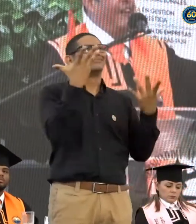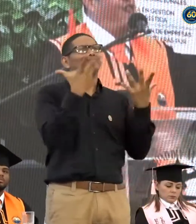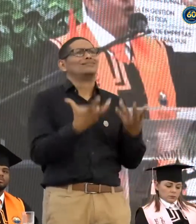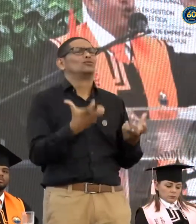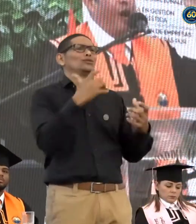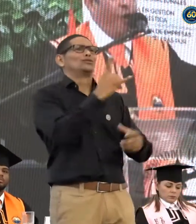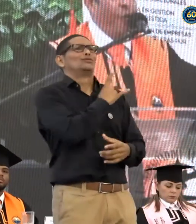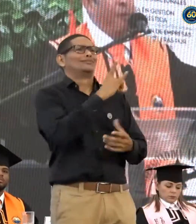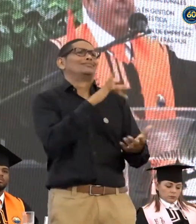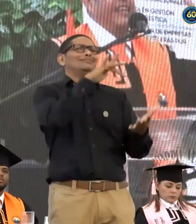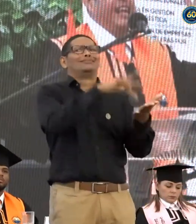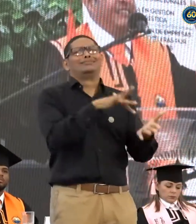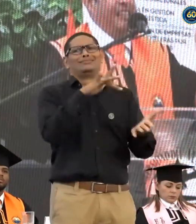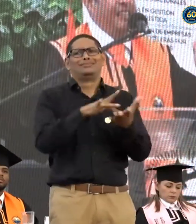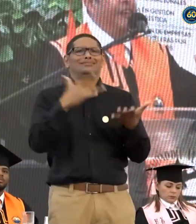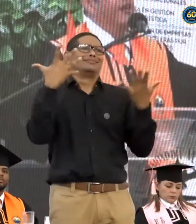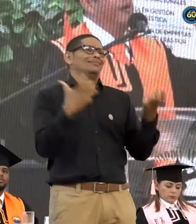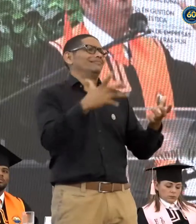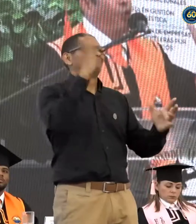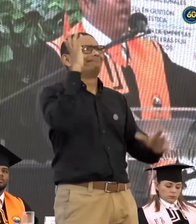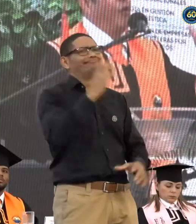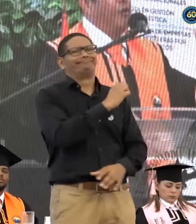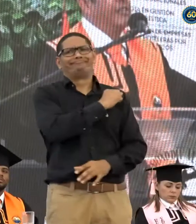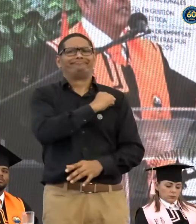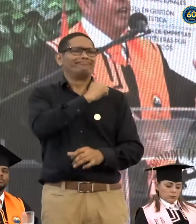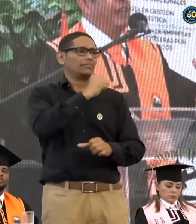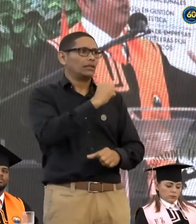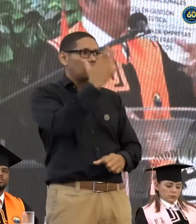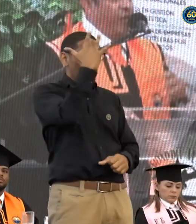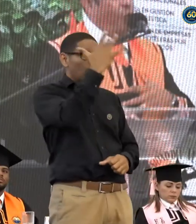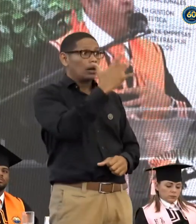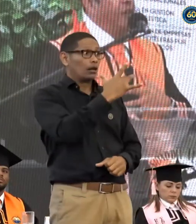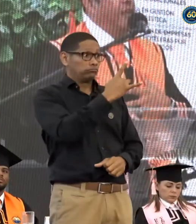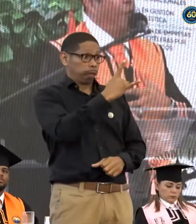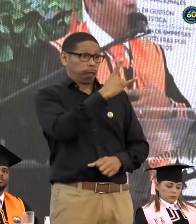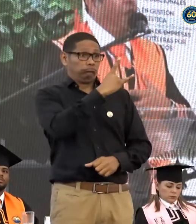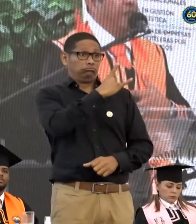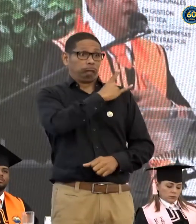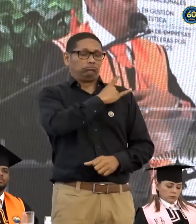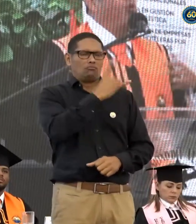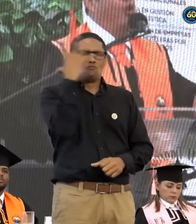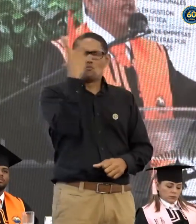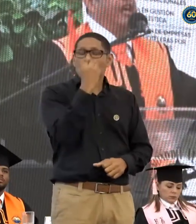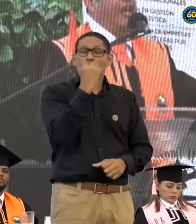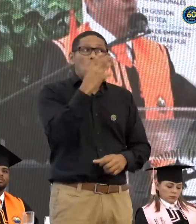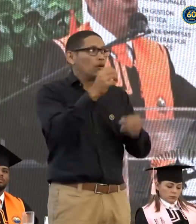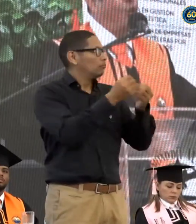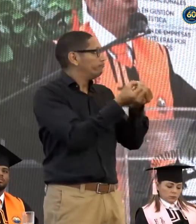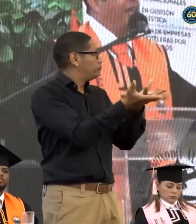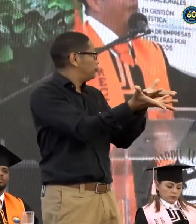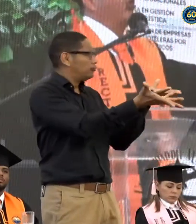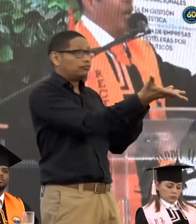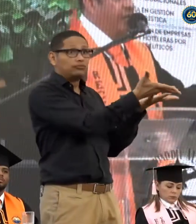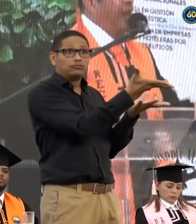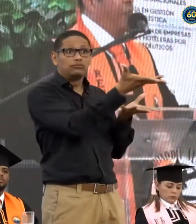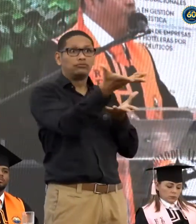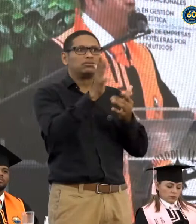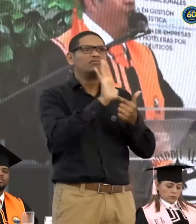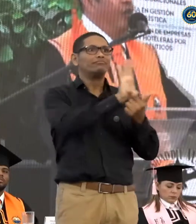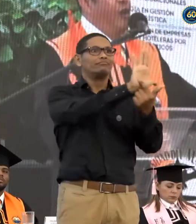a compartir a sentir Porque la Universidad nuestra universidad es una universidad muy bonita que nos guía hay que mostrársela al mundo